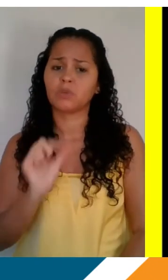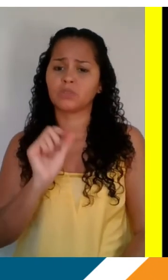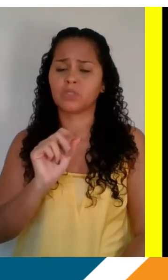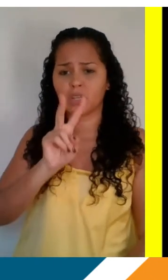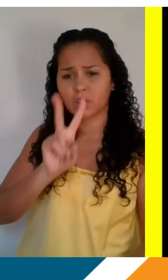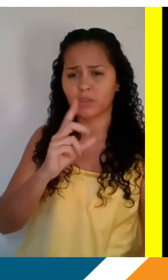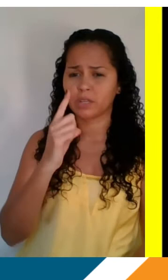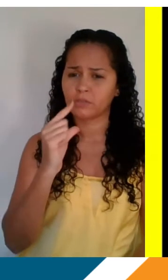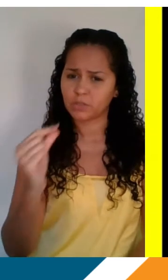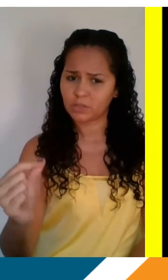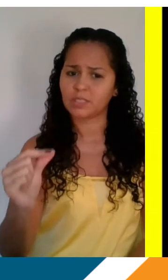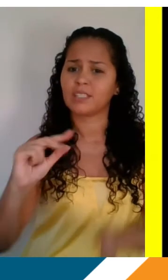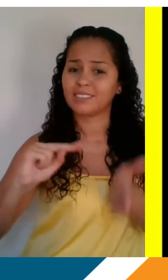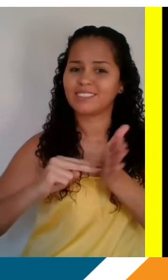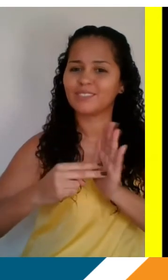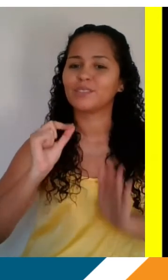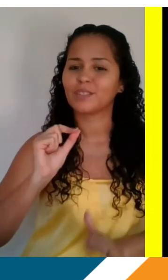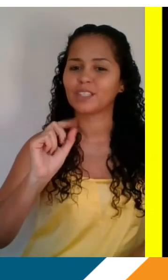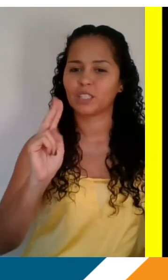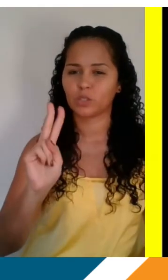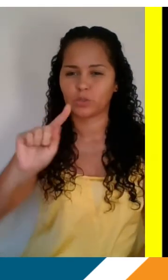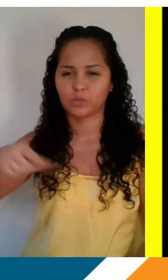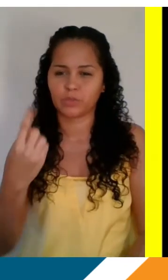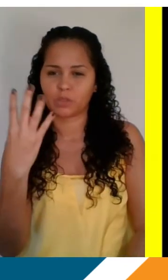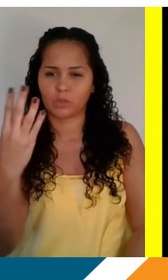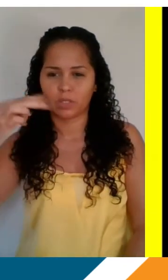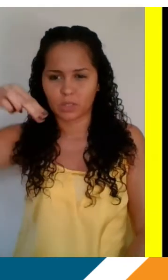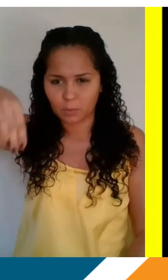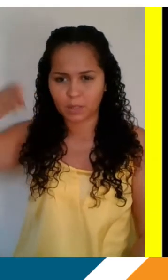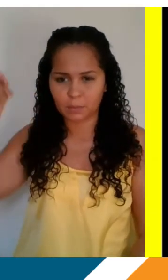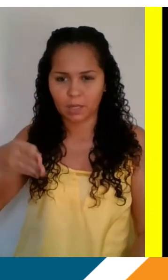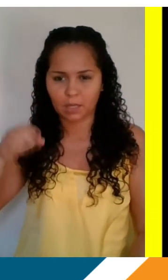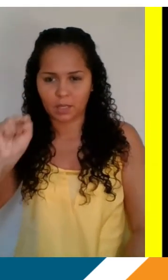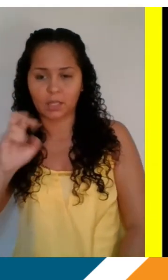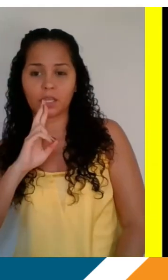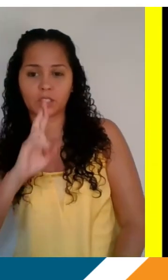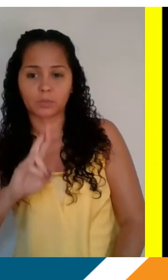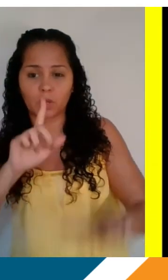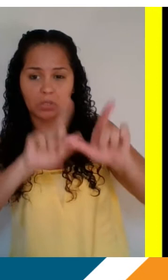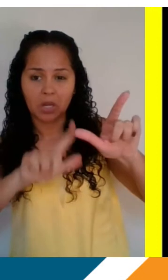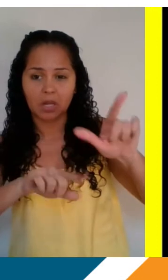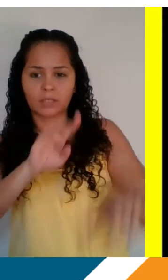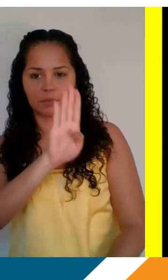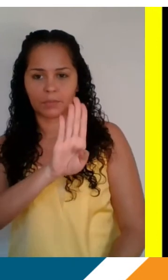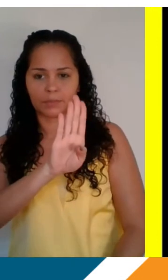desse conjunto é de 2,4 metros por segundo. Nossa resposta é letra